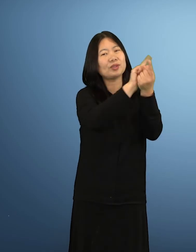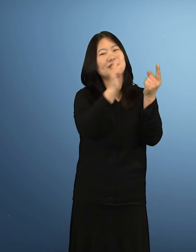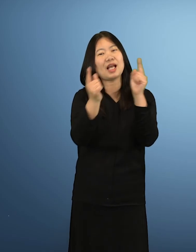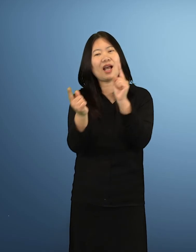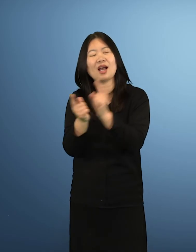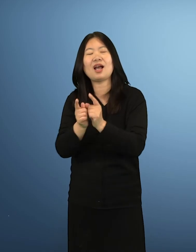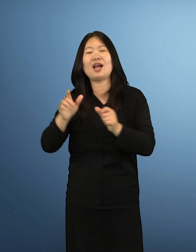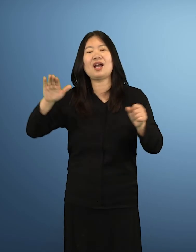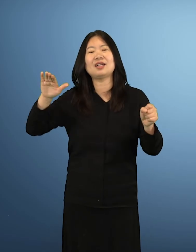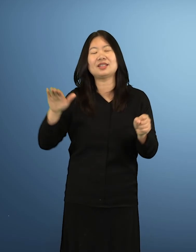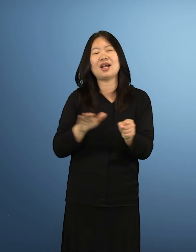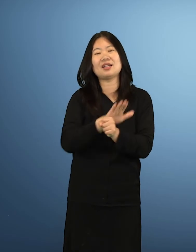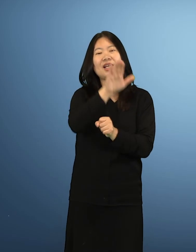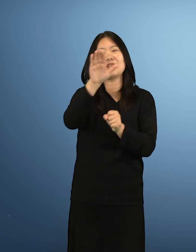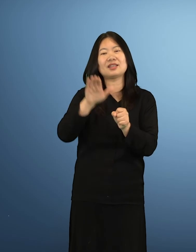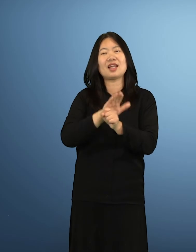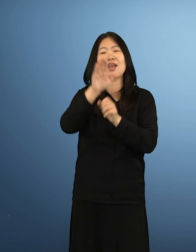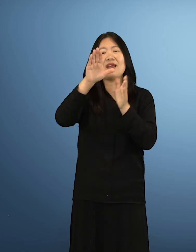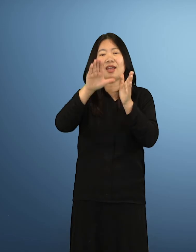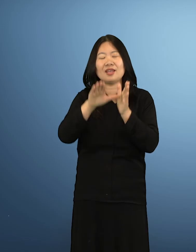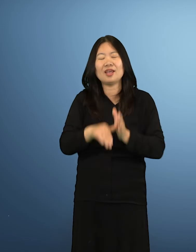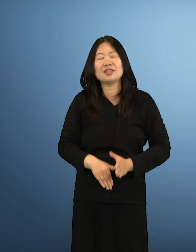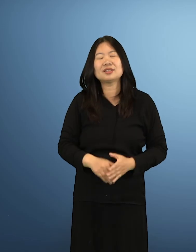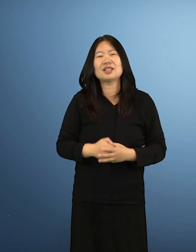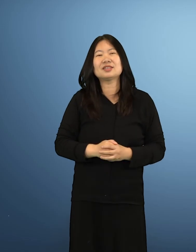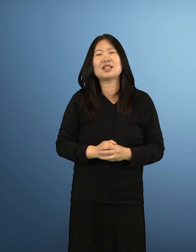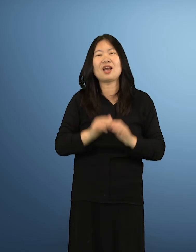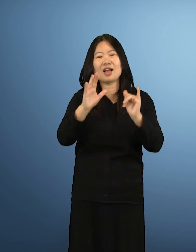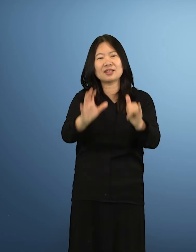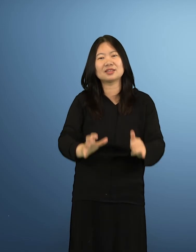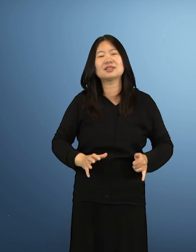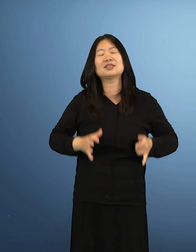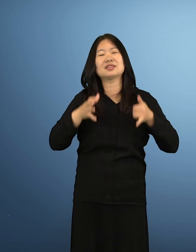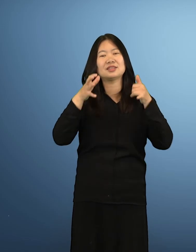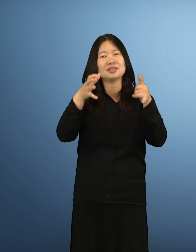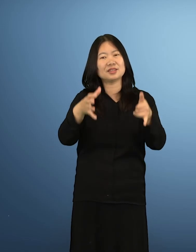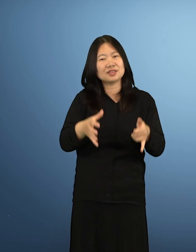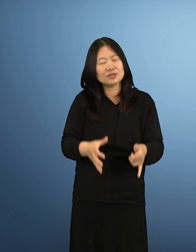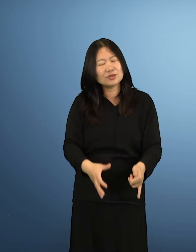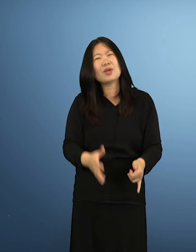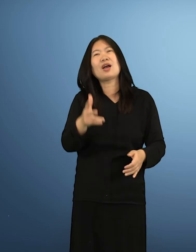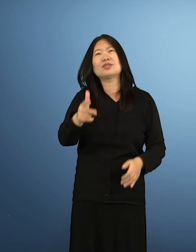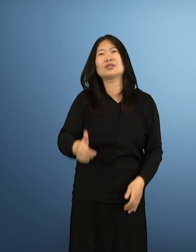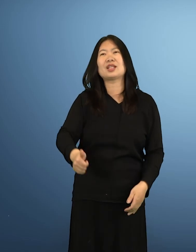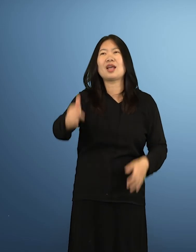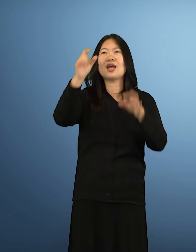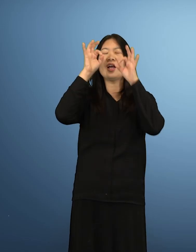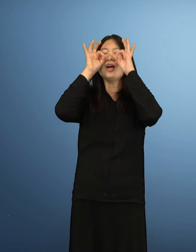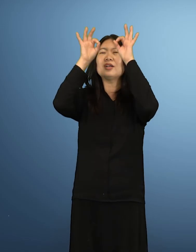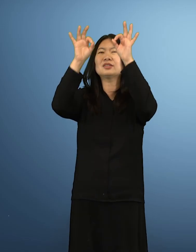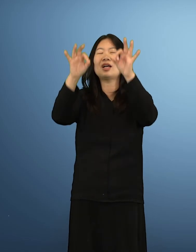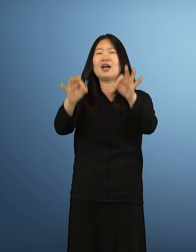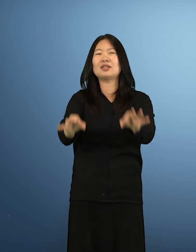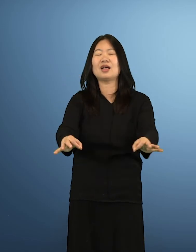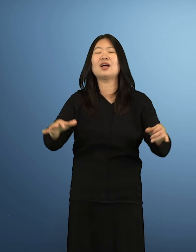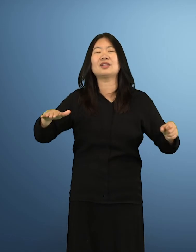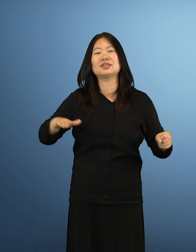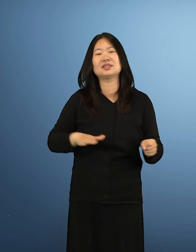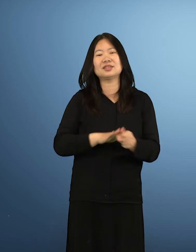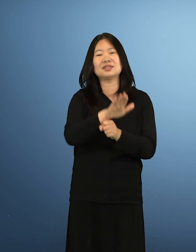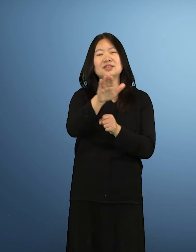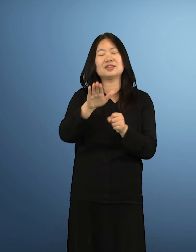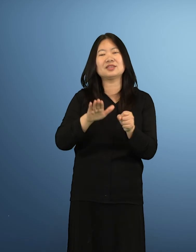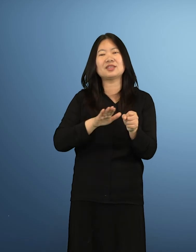서로 사랑할 때 세상은 줄 오래.